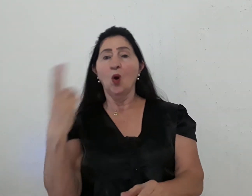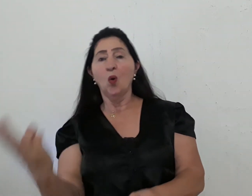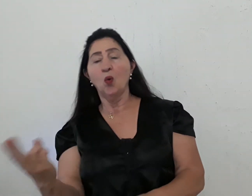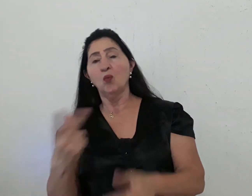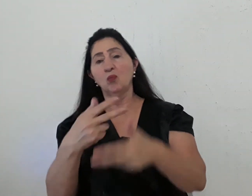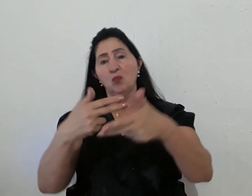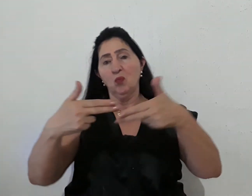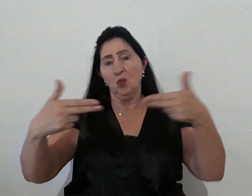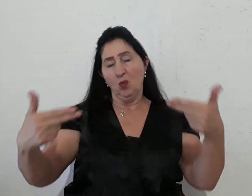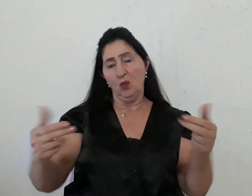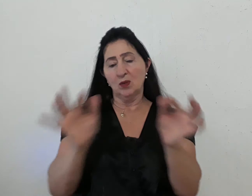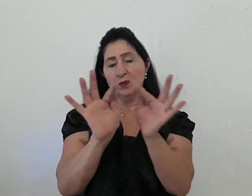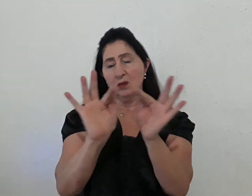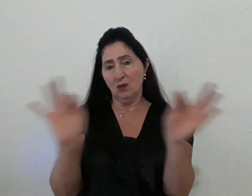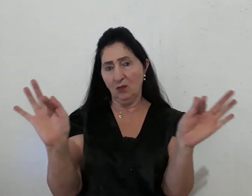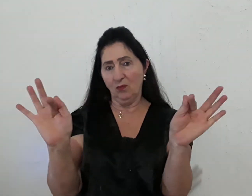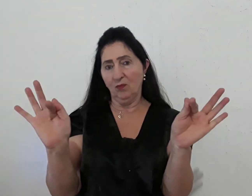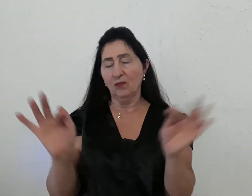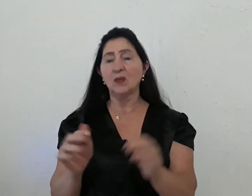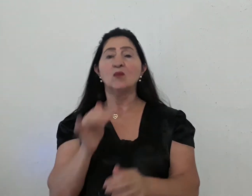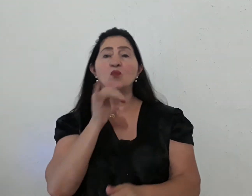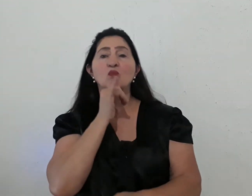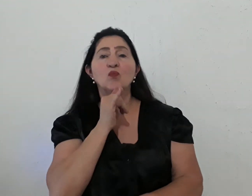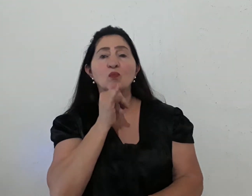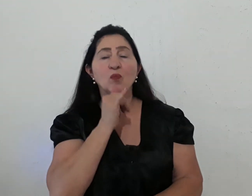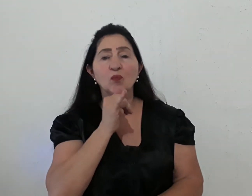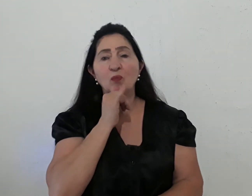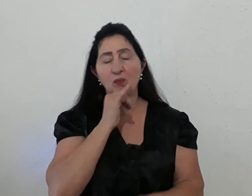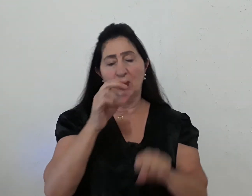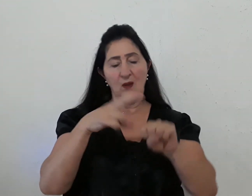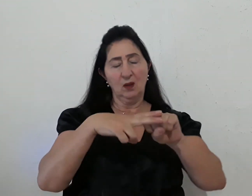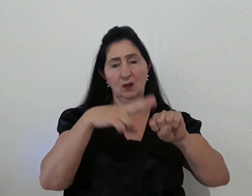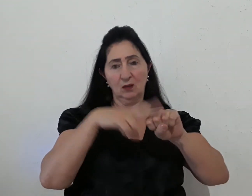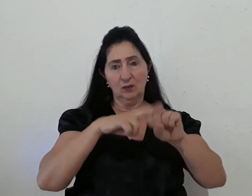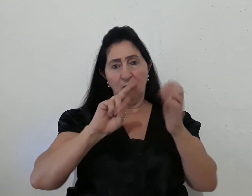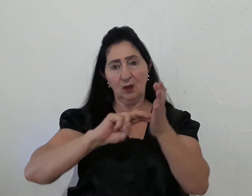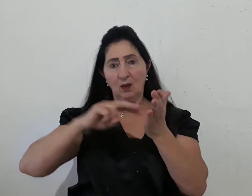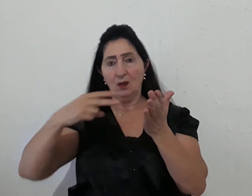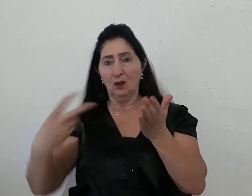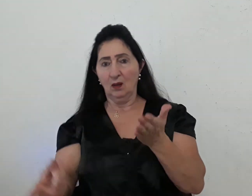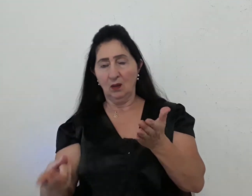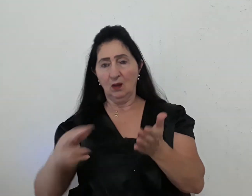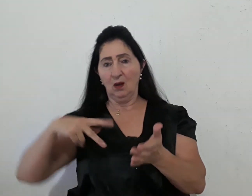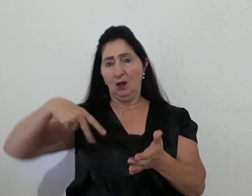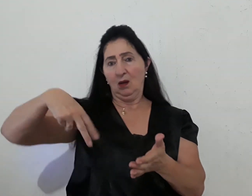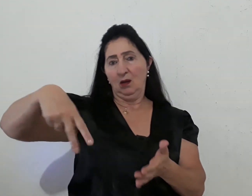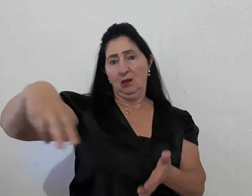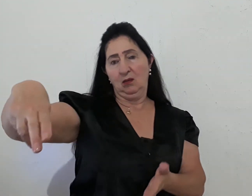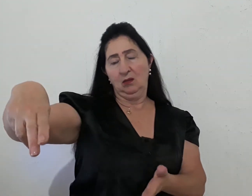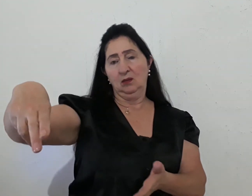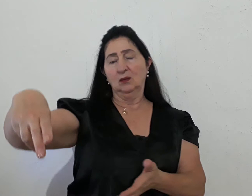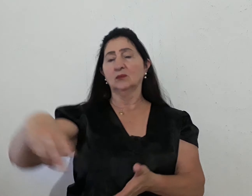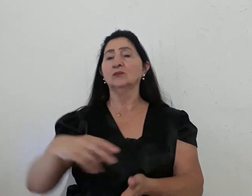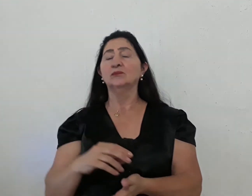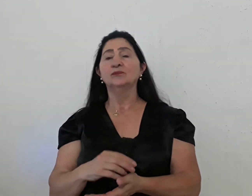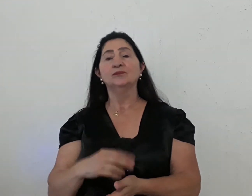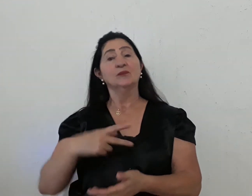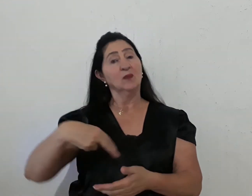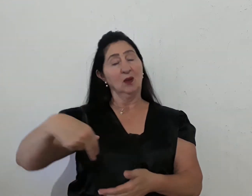da frase, como, por exemplo, os verbos cair e andar, no sentido de estar se movendo,